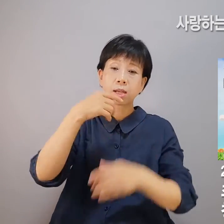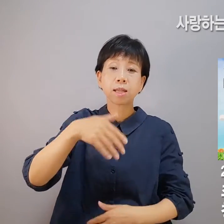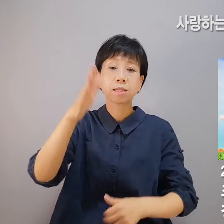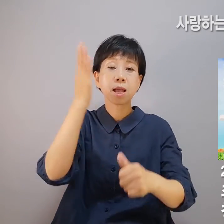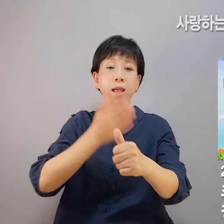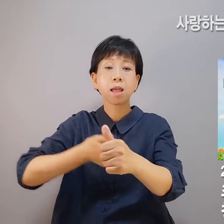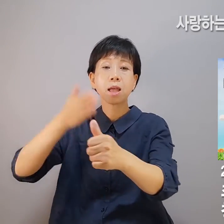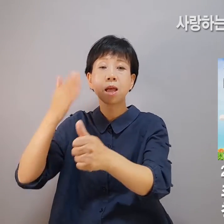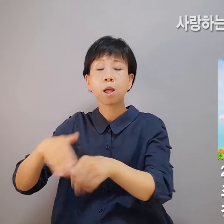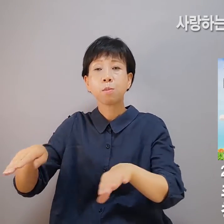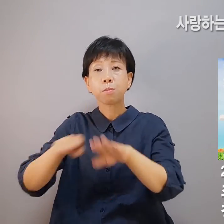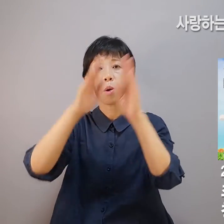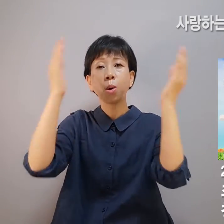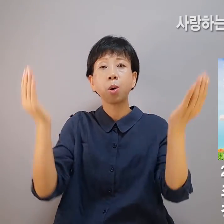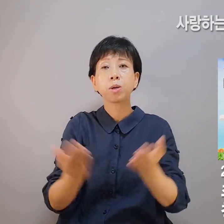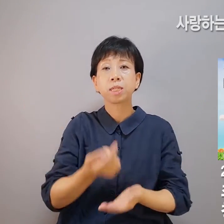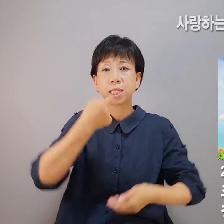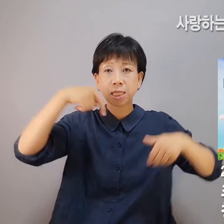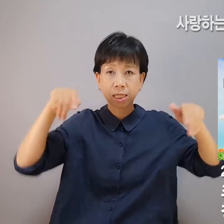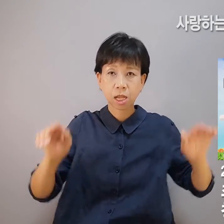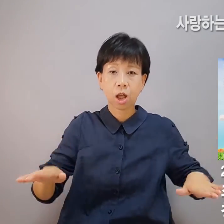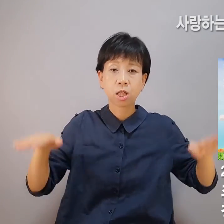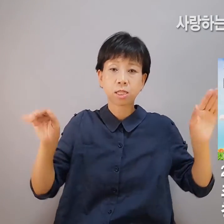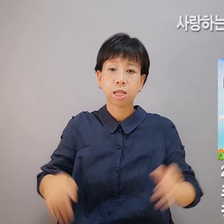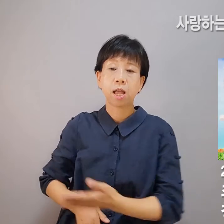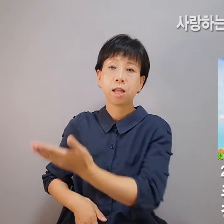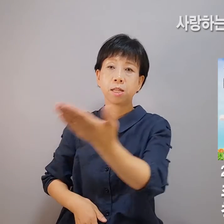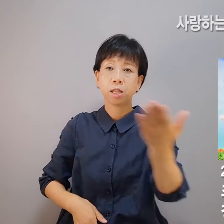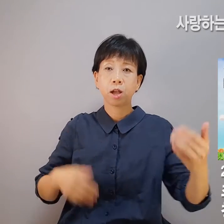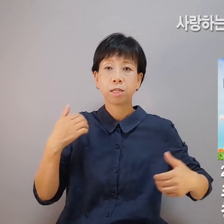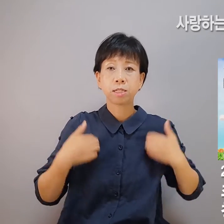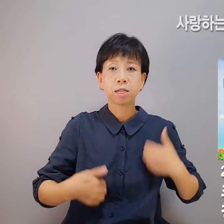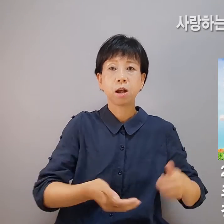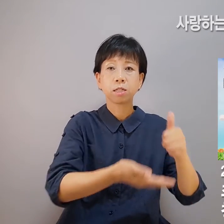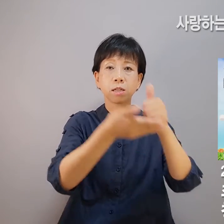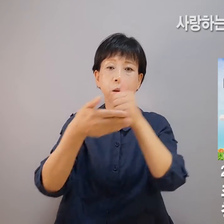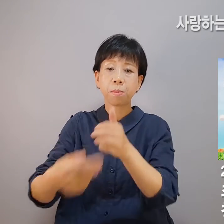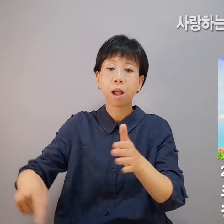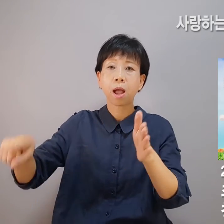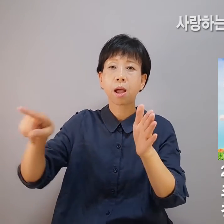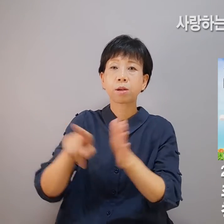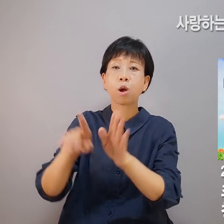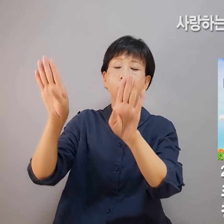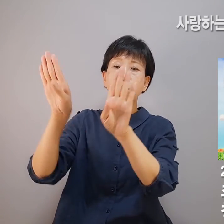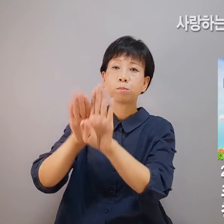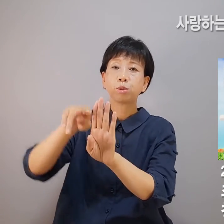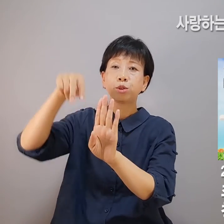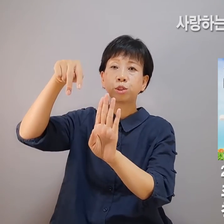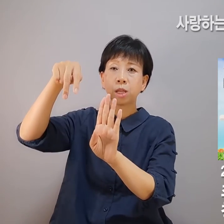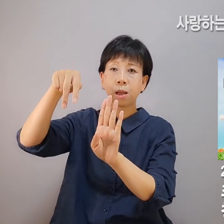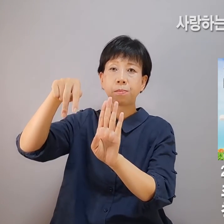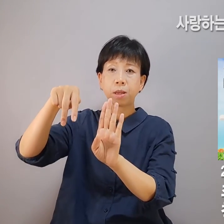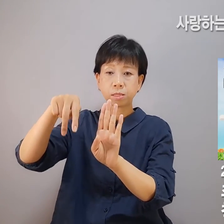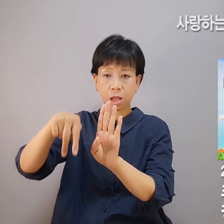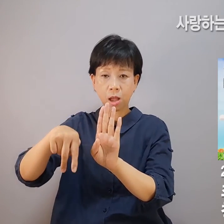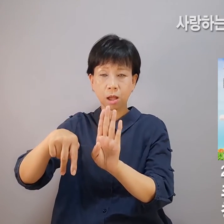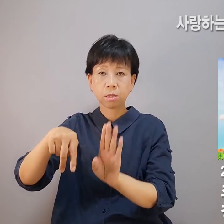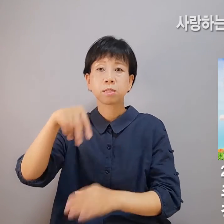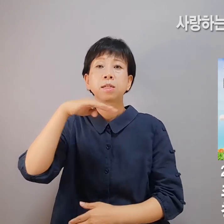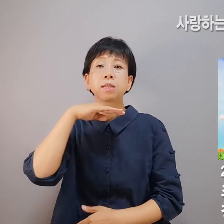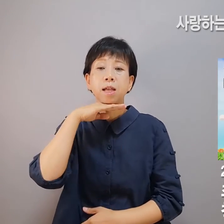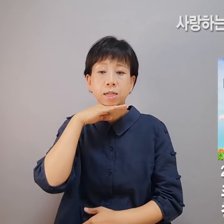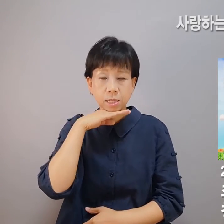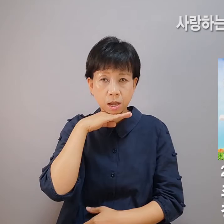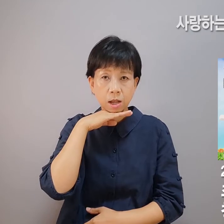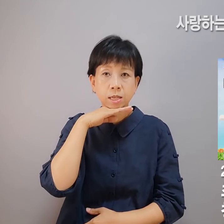천성문만 바라고 나가세. 모든 천사 너희를 영접하러 우리 3절